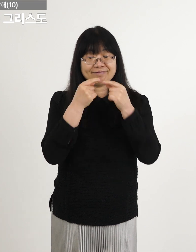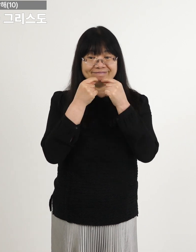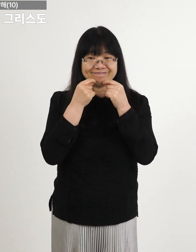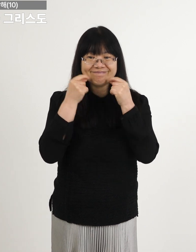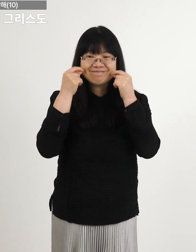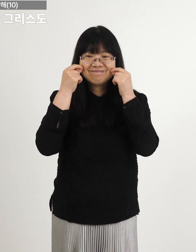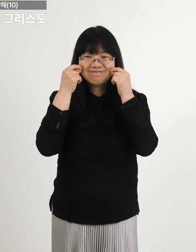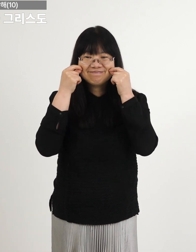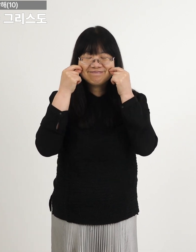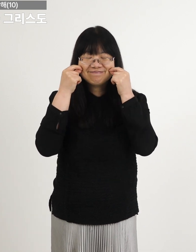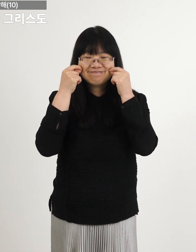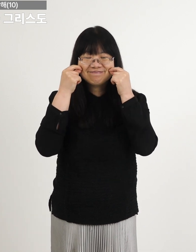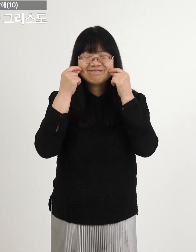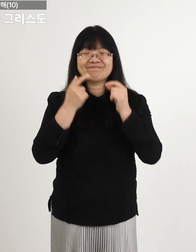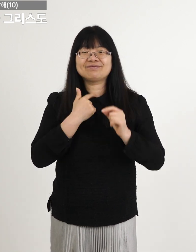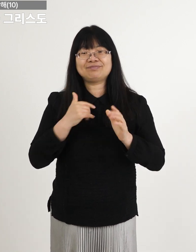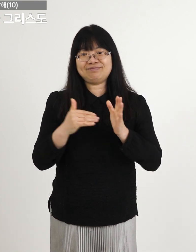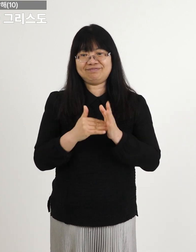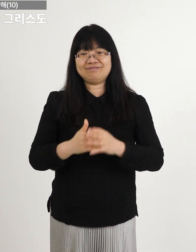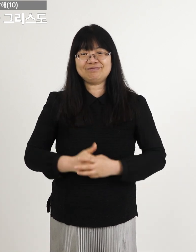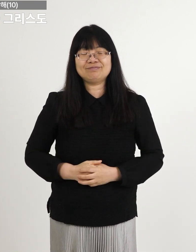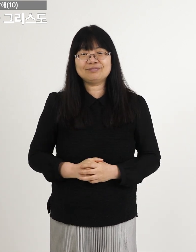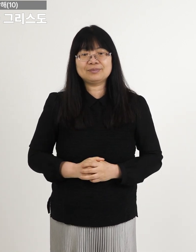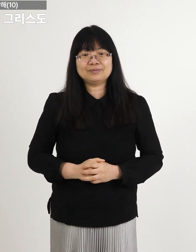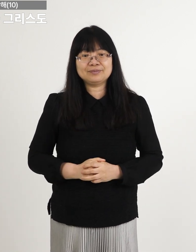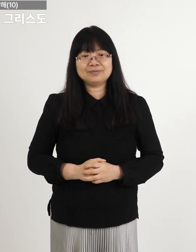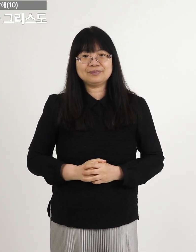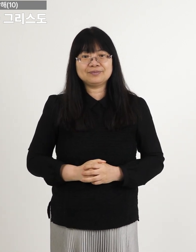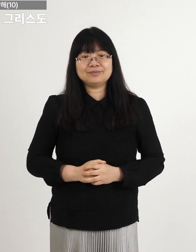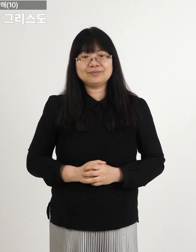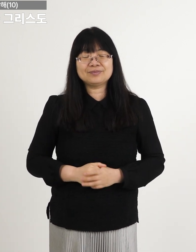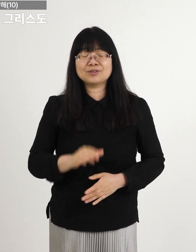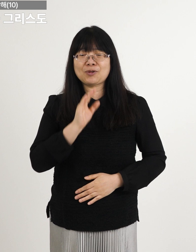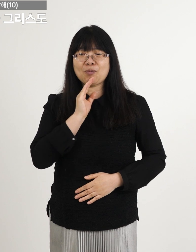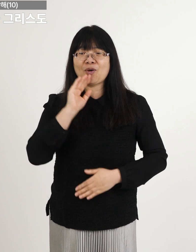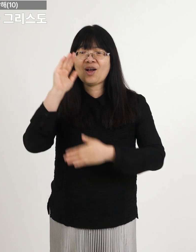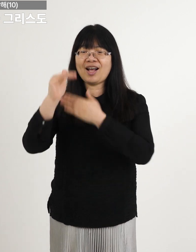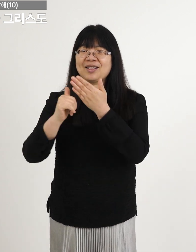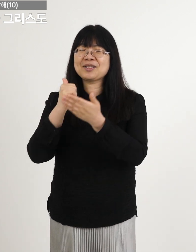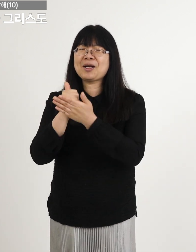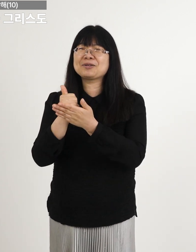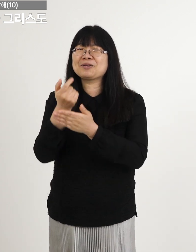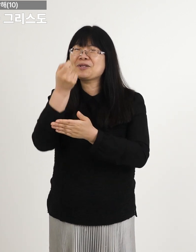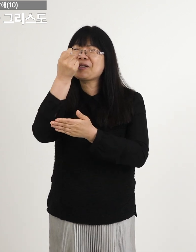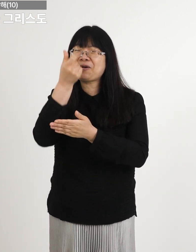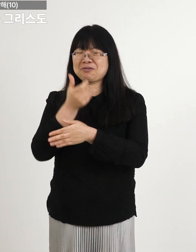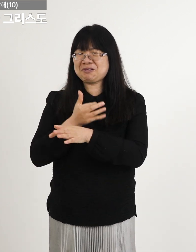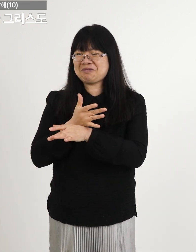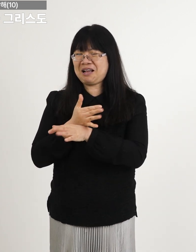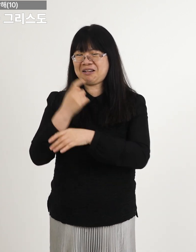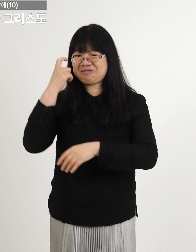빙긋이 미소가 나오더라고요. 참 하나님 장난스럽다.